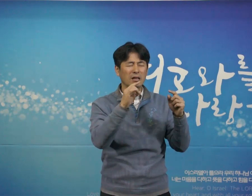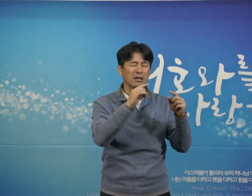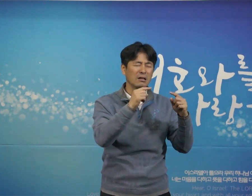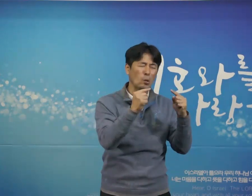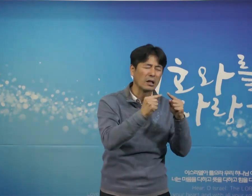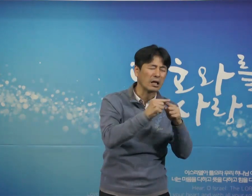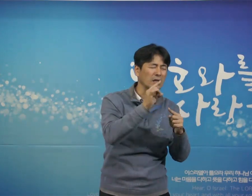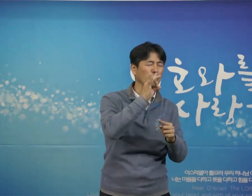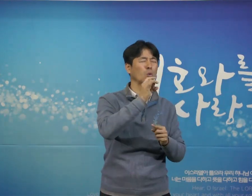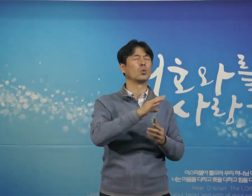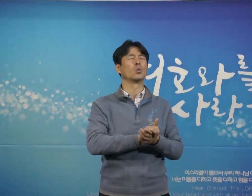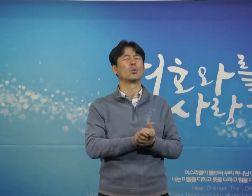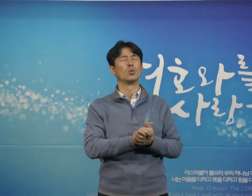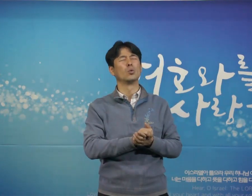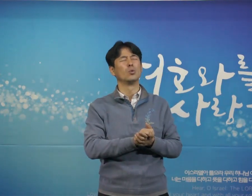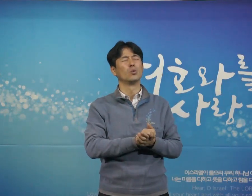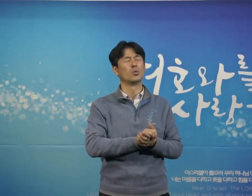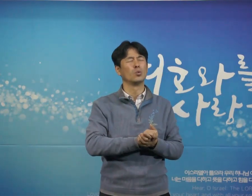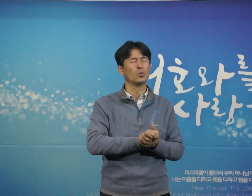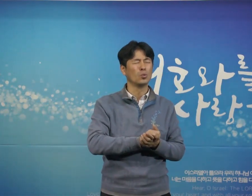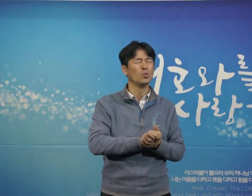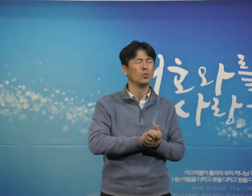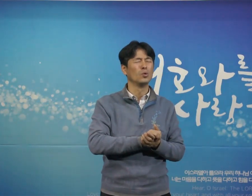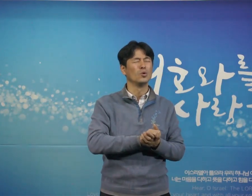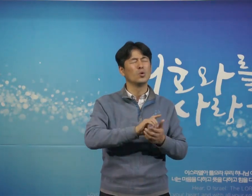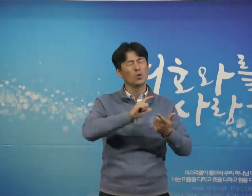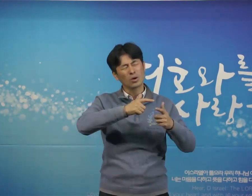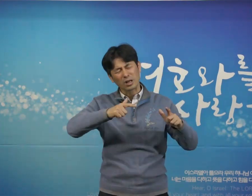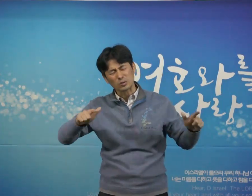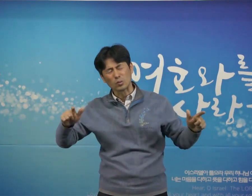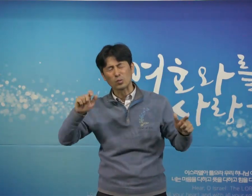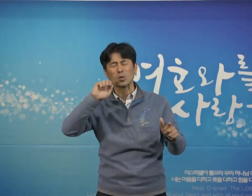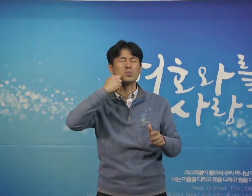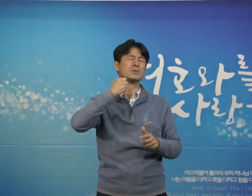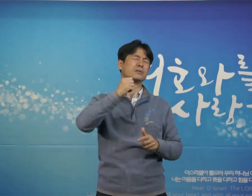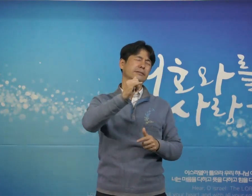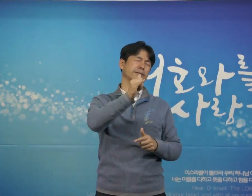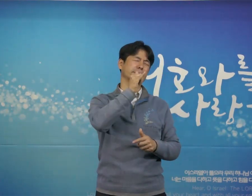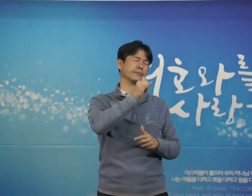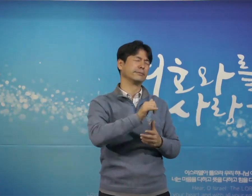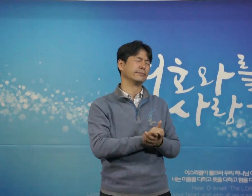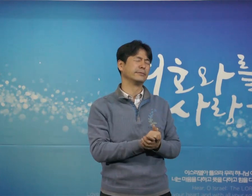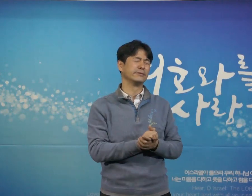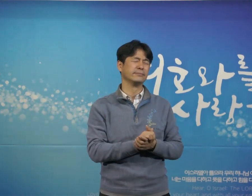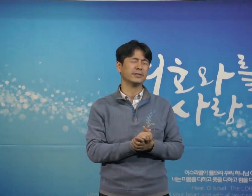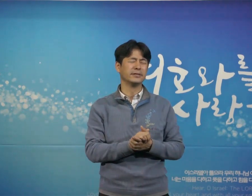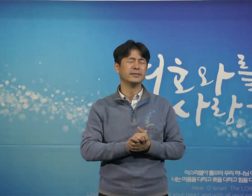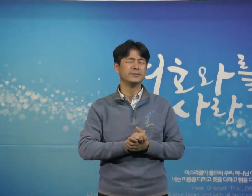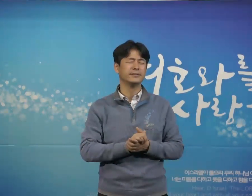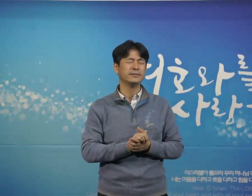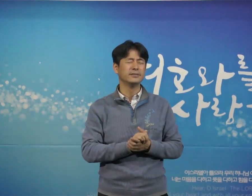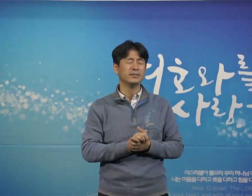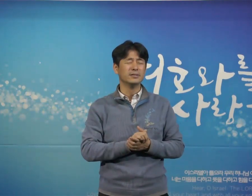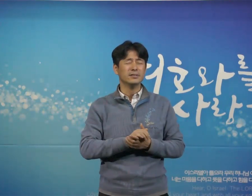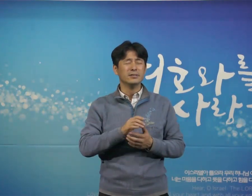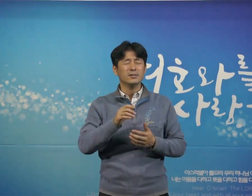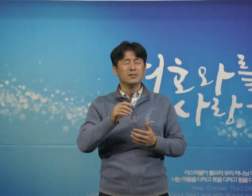간에도 잘 통하지 않을 때도 있고 여러 가지 어려움이 있습니다.